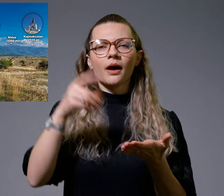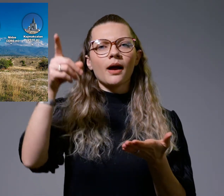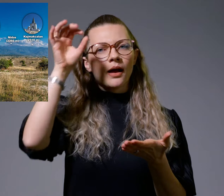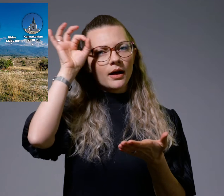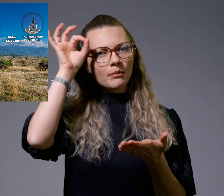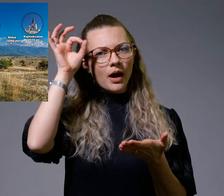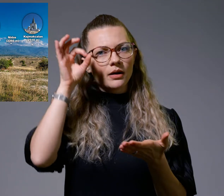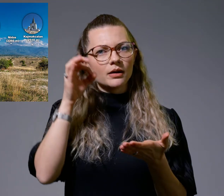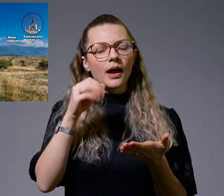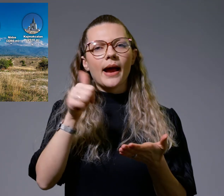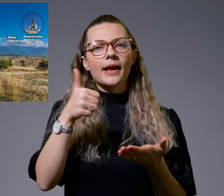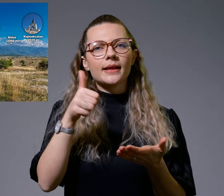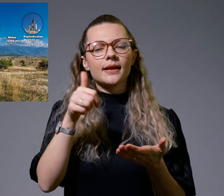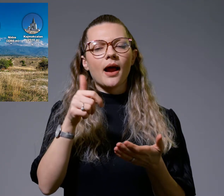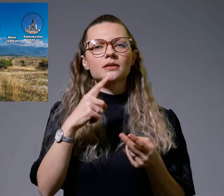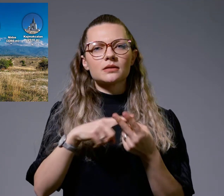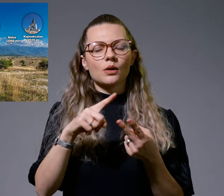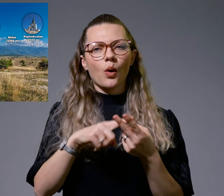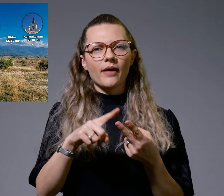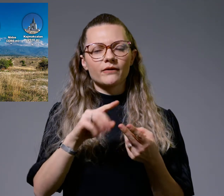подпишано на 11 ноември